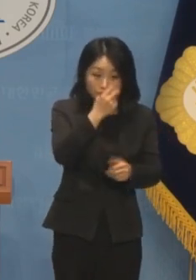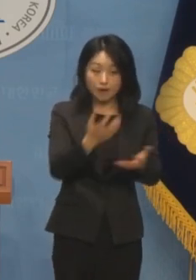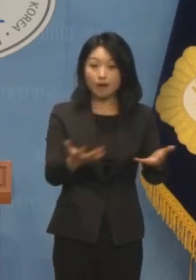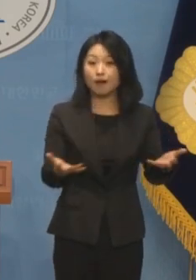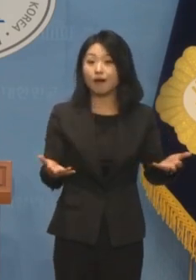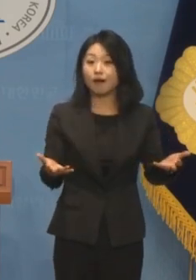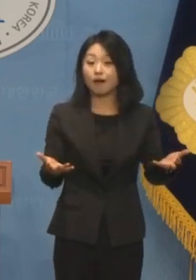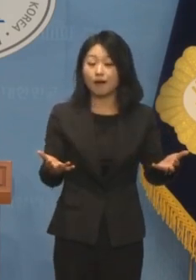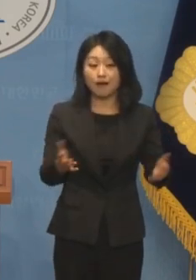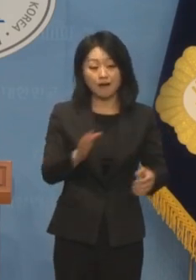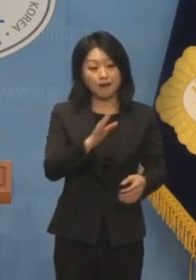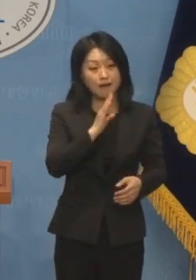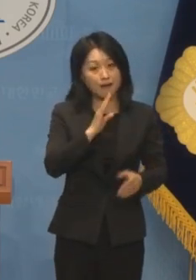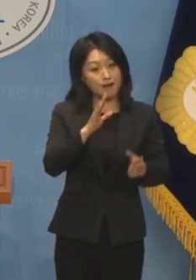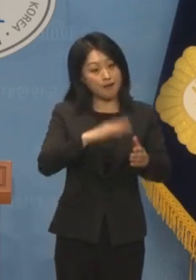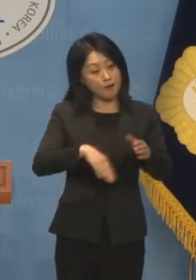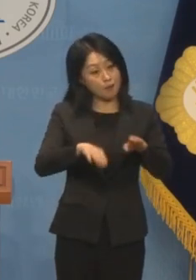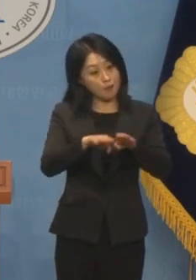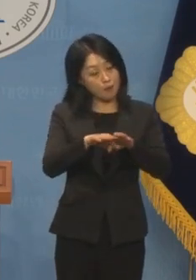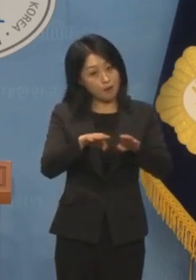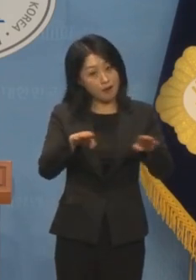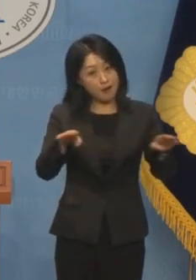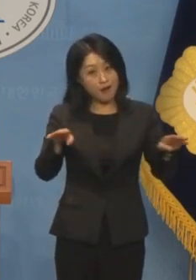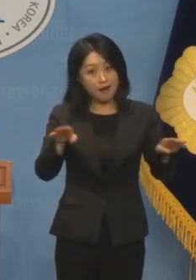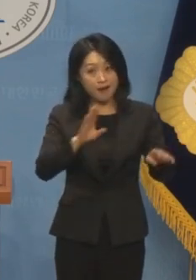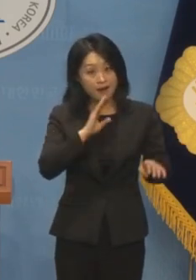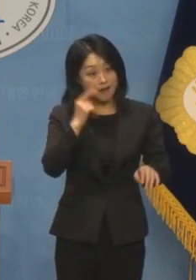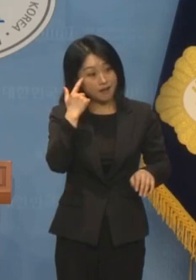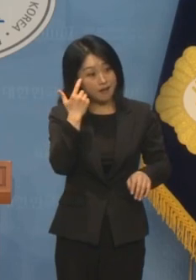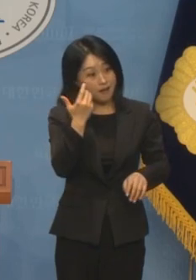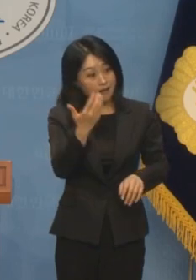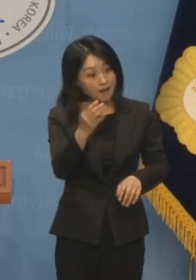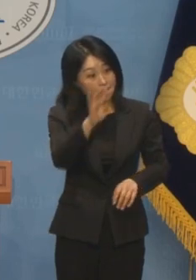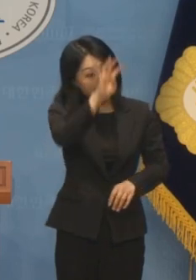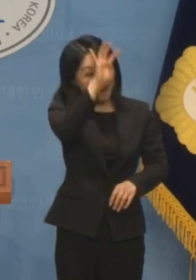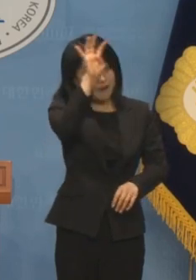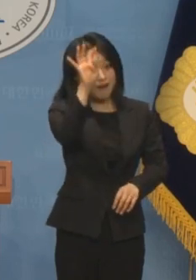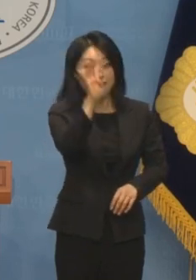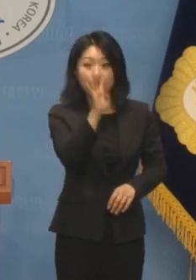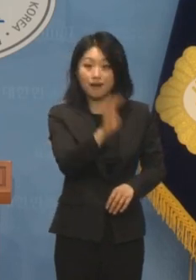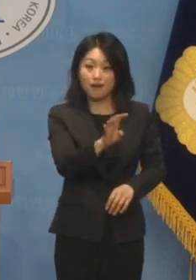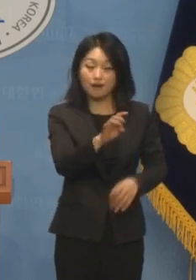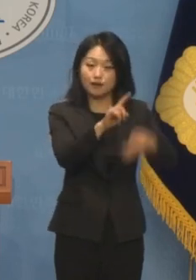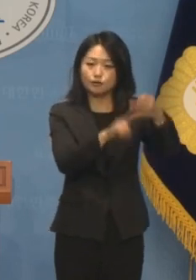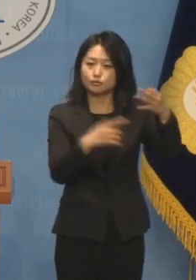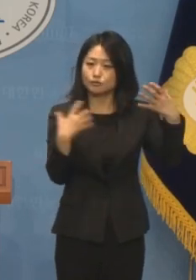없는 참으로 공정하기 그지없는 윤석열 정권을